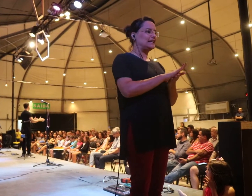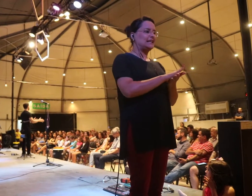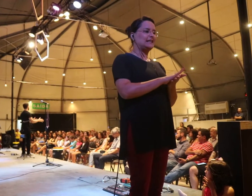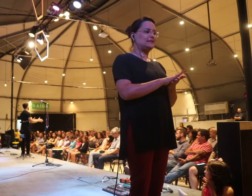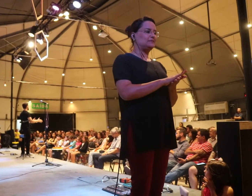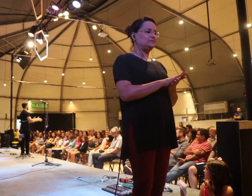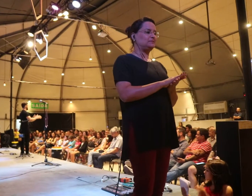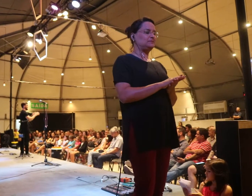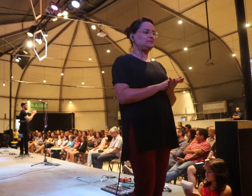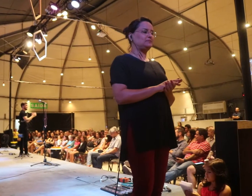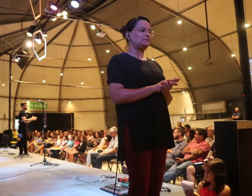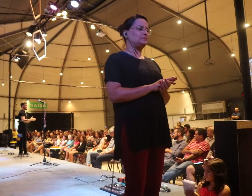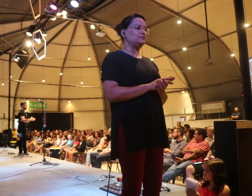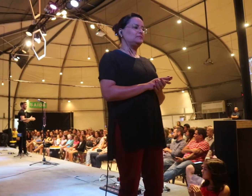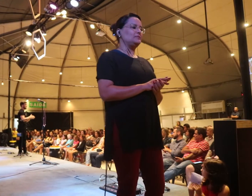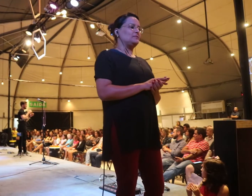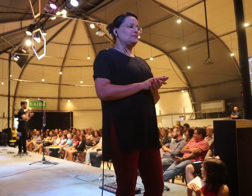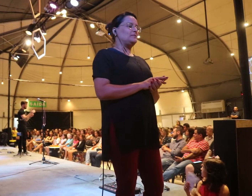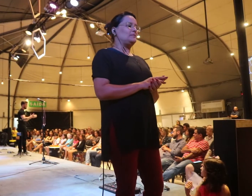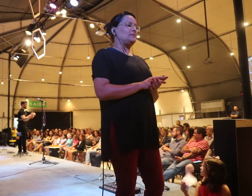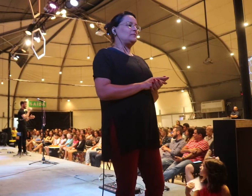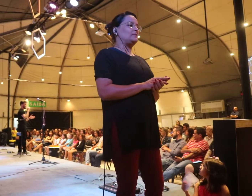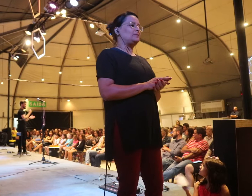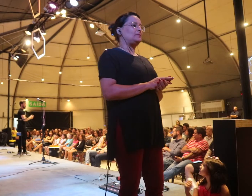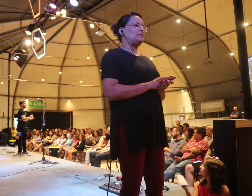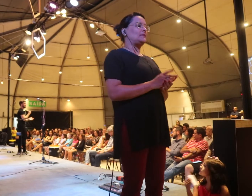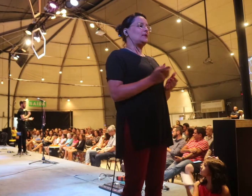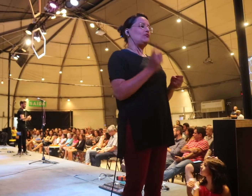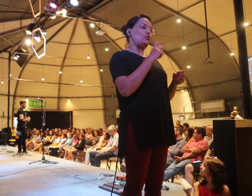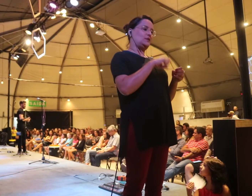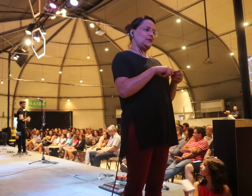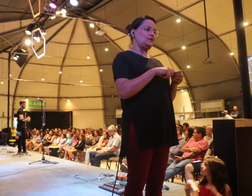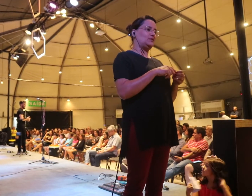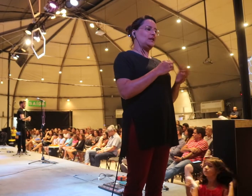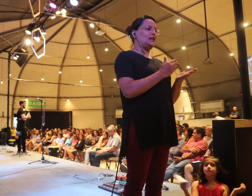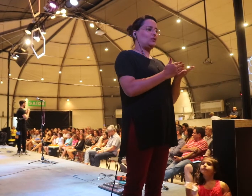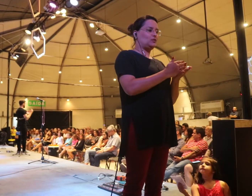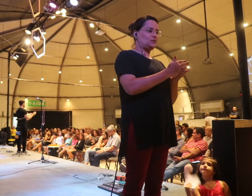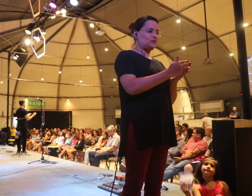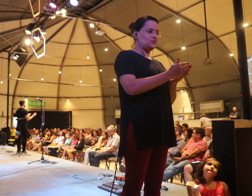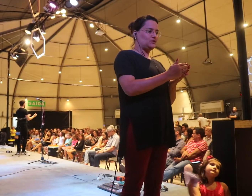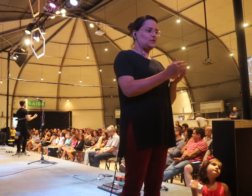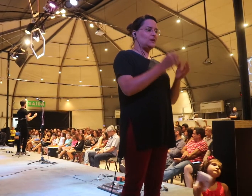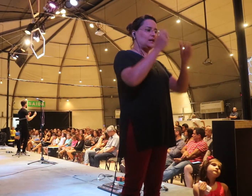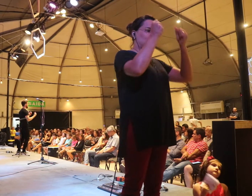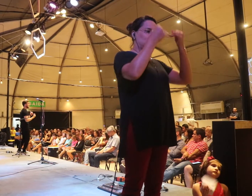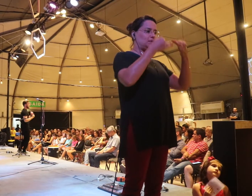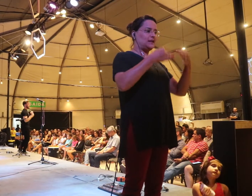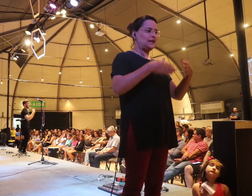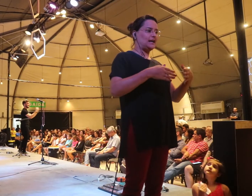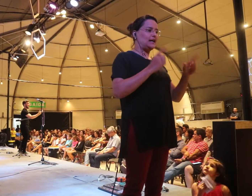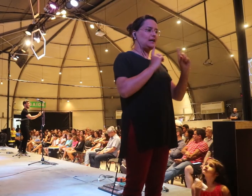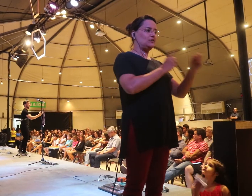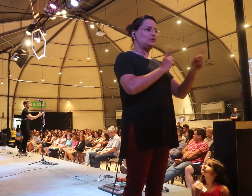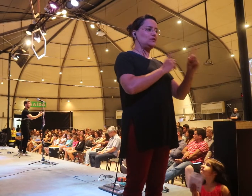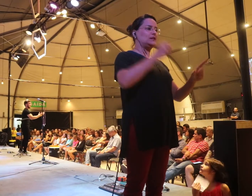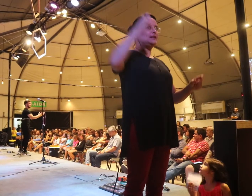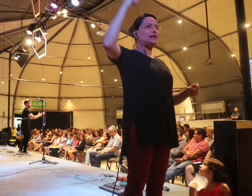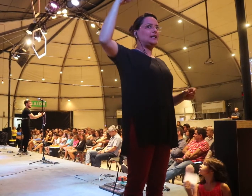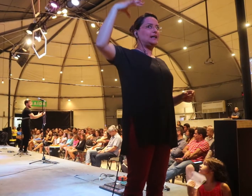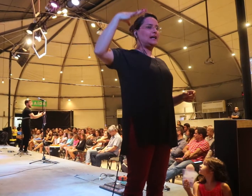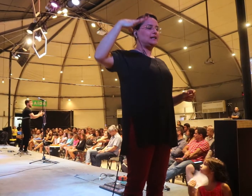acabei de explicar para vocês a justiça, a doutrina da justificação pela graça. Ela é assim, ela é dada para a